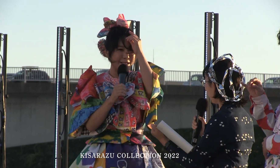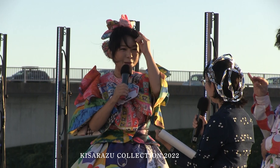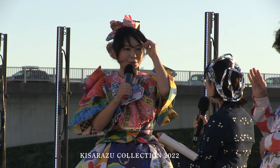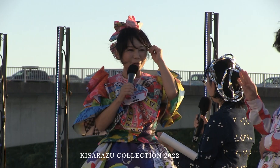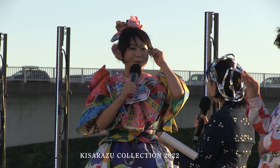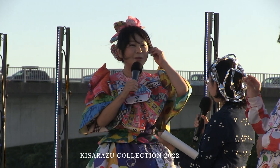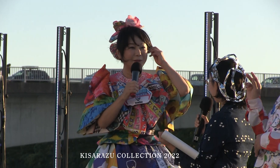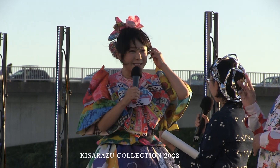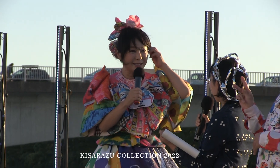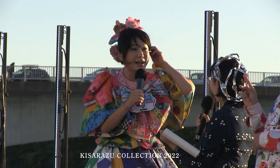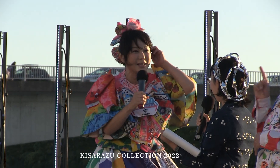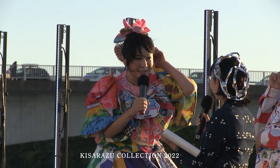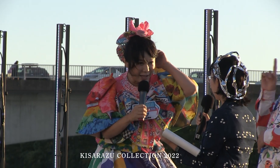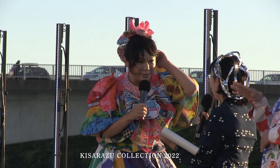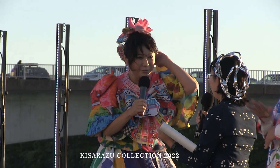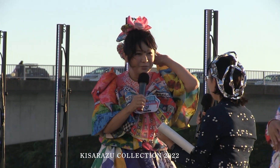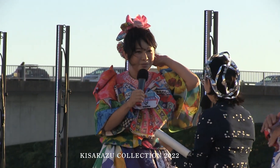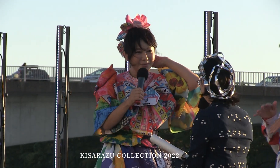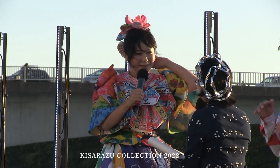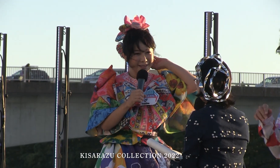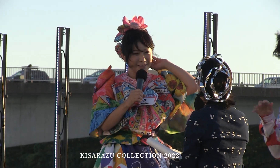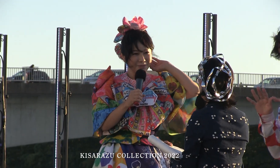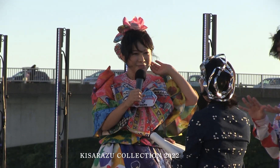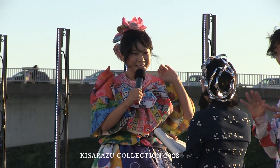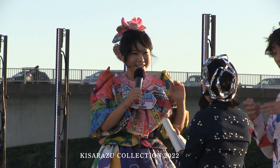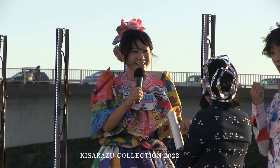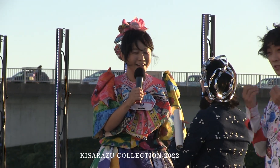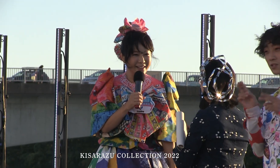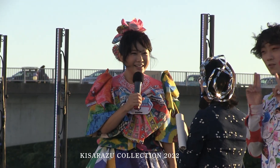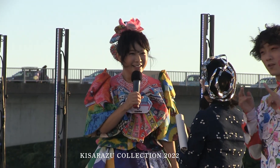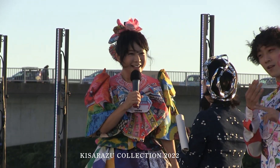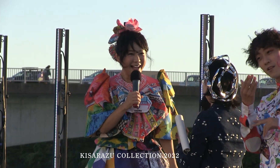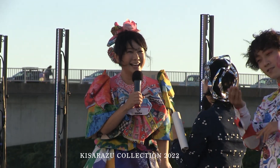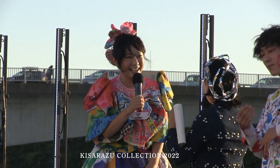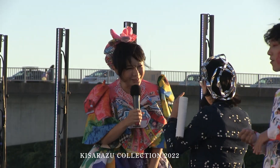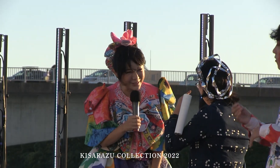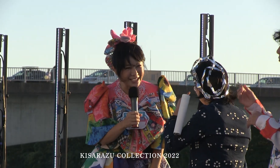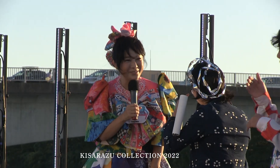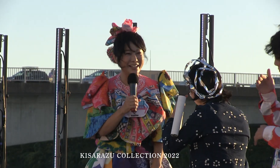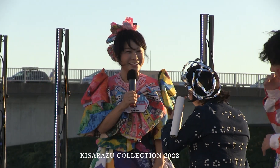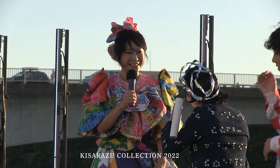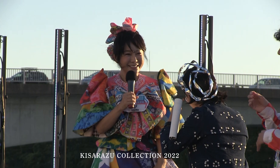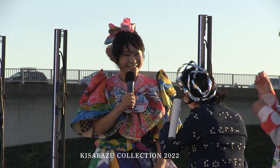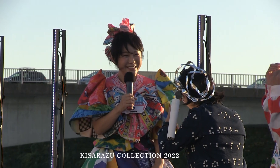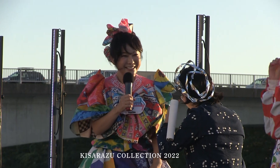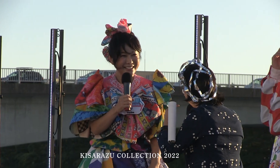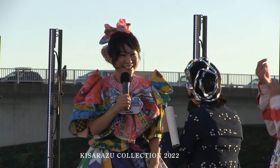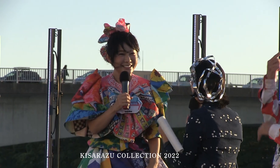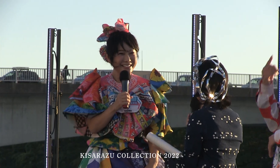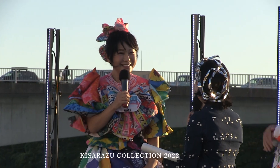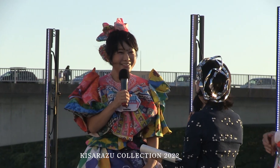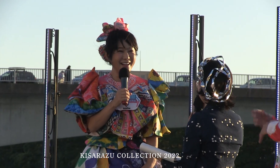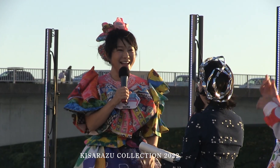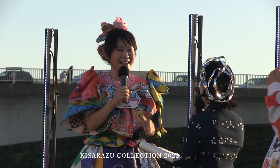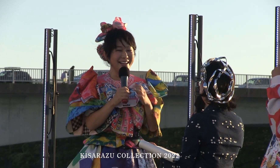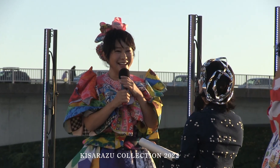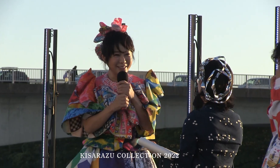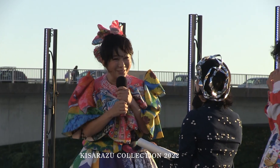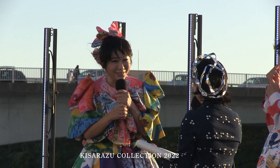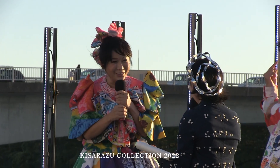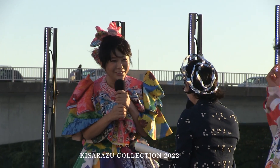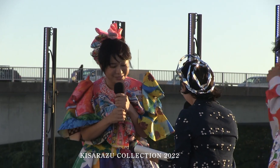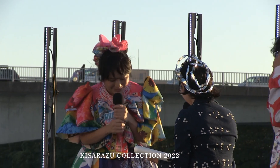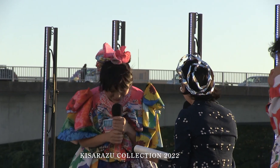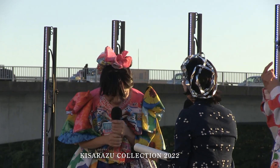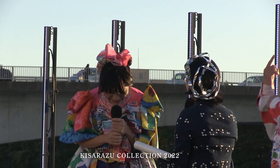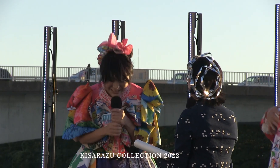今日は新曲の君と私、いかがでした？ とても素晴らしかったです。感動しました。 ありがとう。 思わず軽くちょっと涙ぐんでしまいました。 ありが